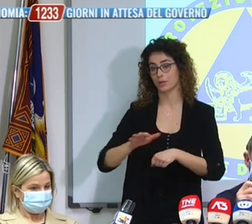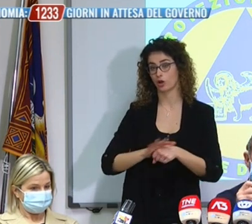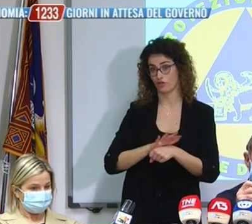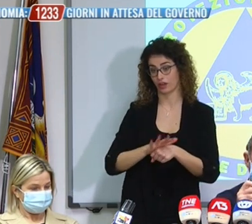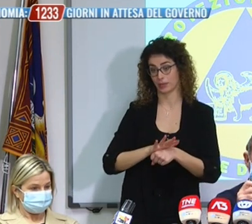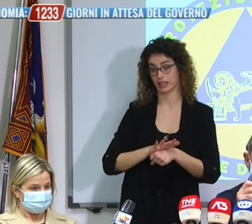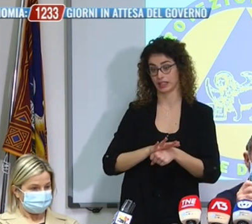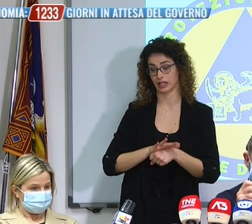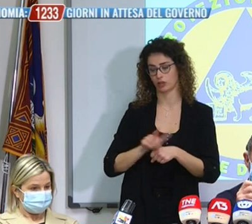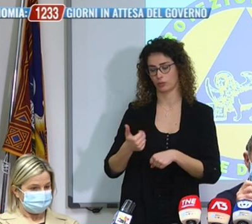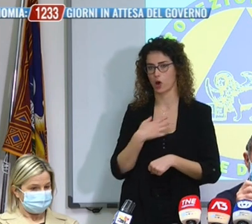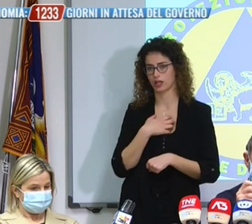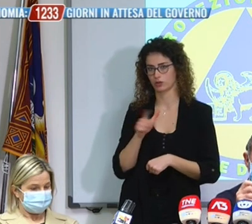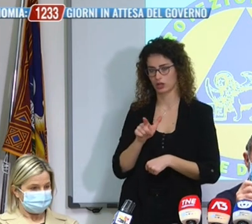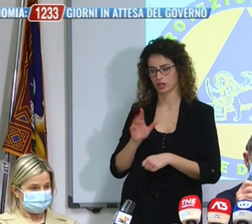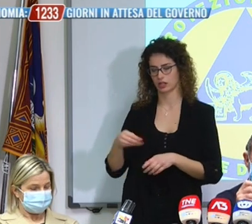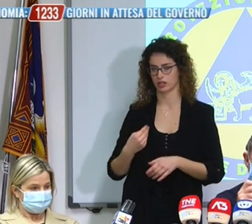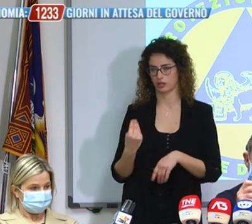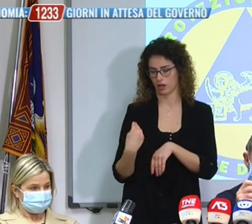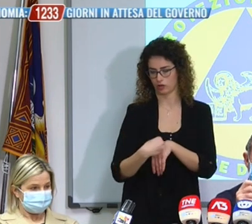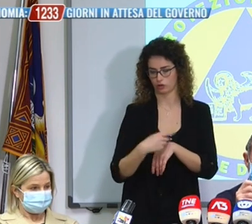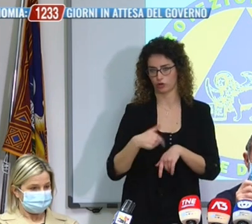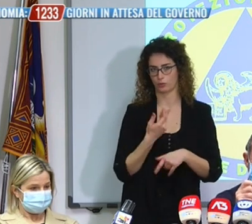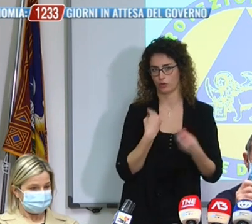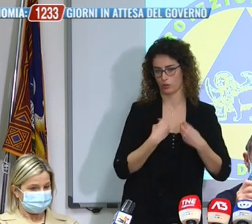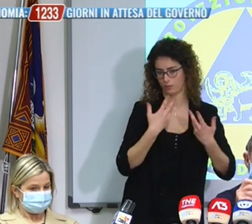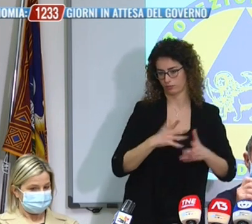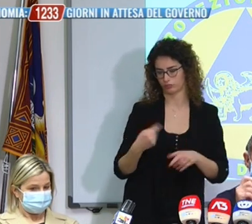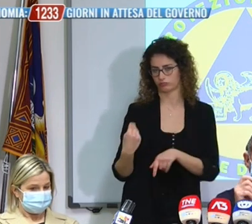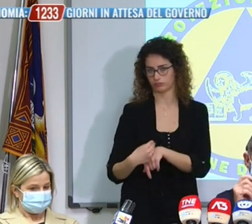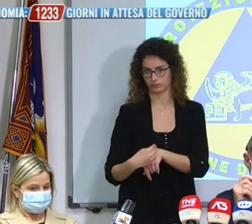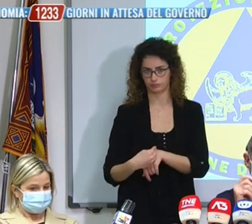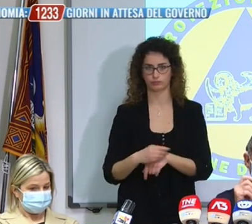aggiornamento quando ho chiuso con le mie domande, prima di passare alla dottoressa Russo,